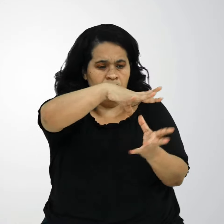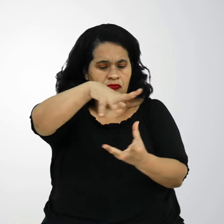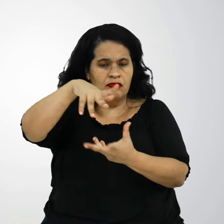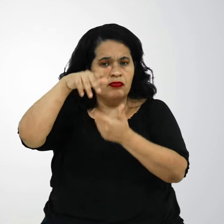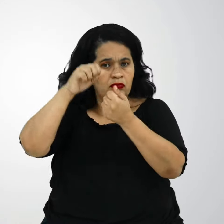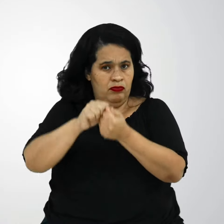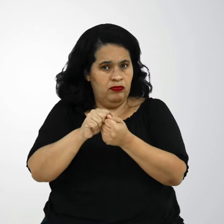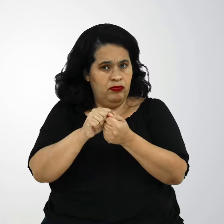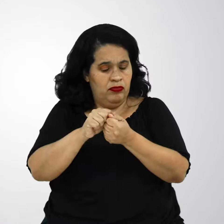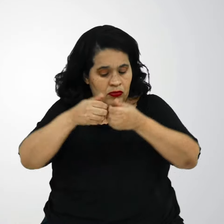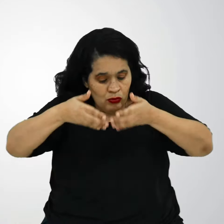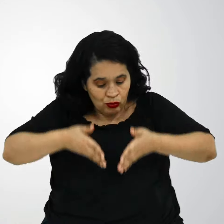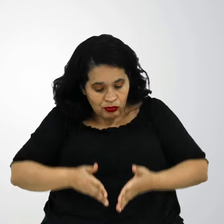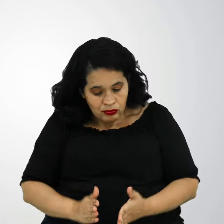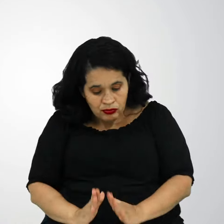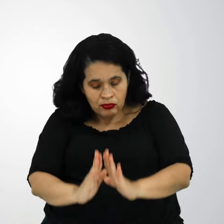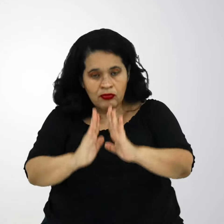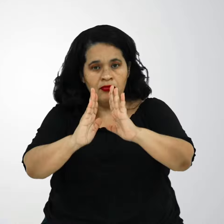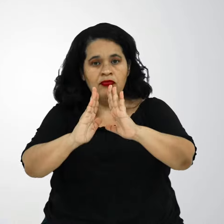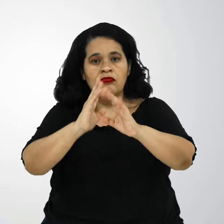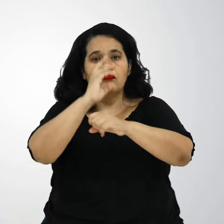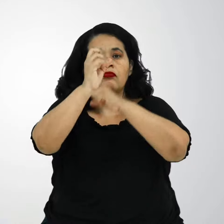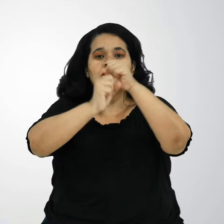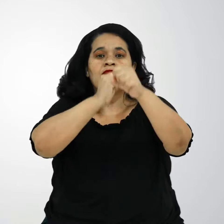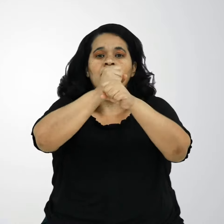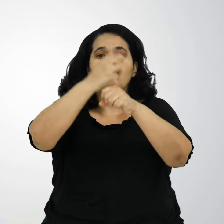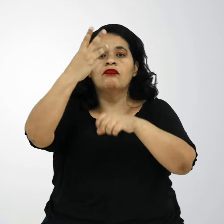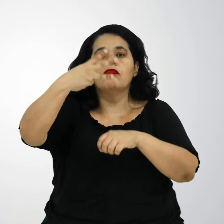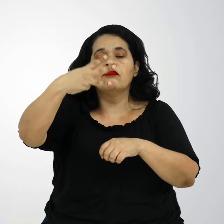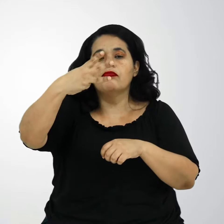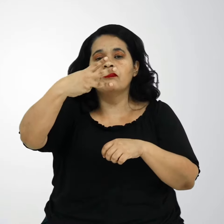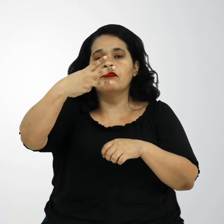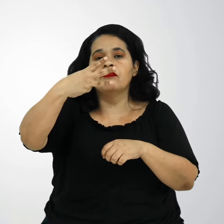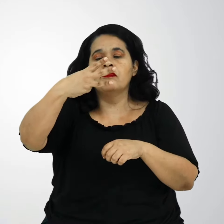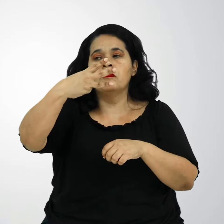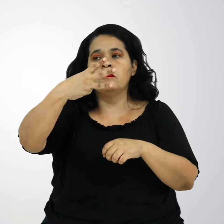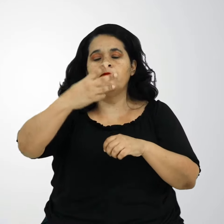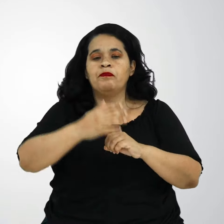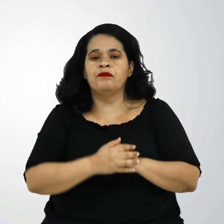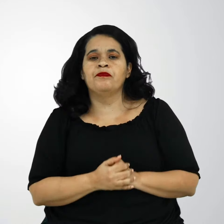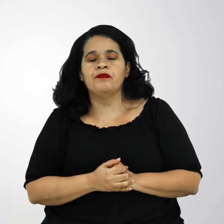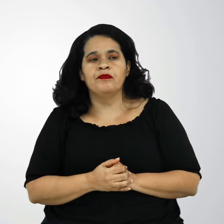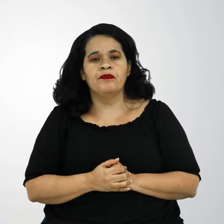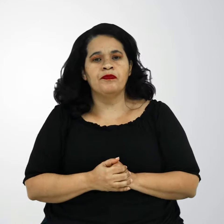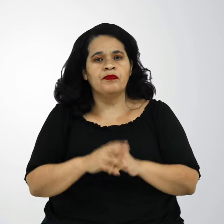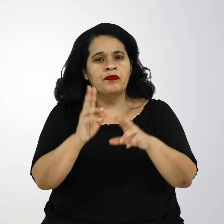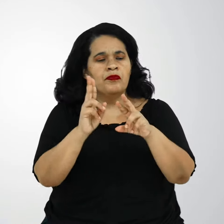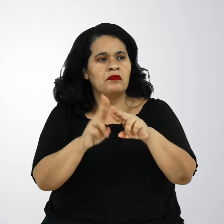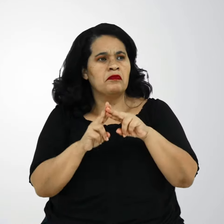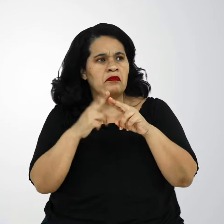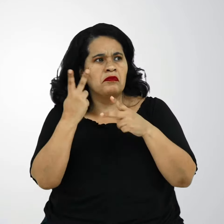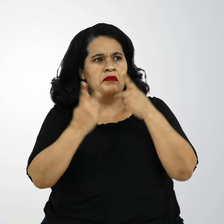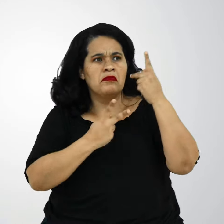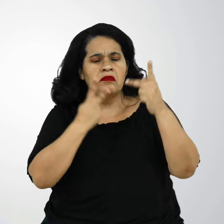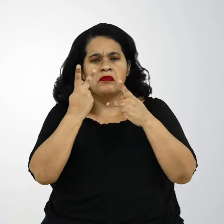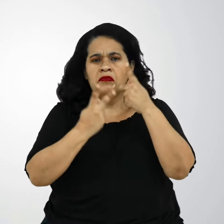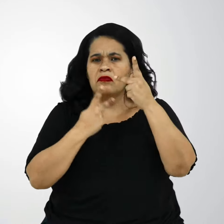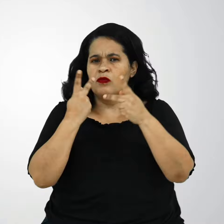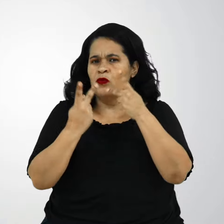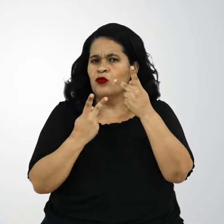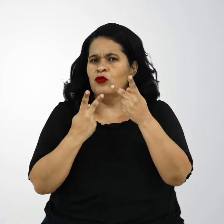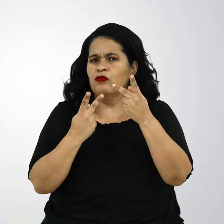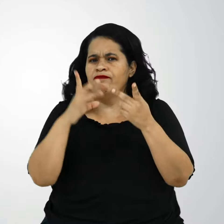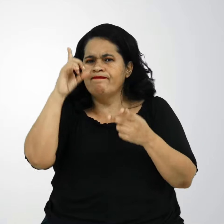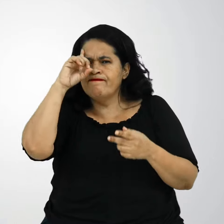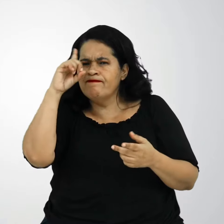né? Jesus teria que ter nascido no ano 3 antes dele. Acho que o Leilton até conhece melhor sobre isso. Essa questão da